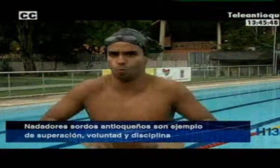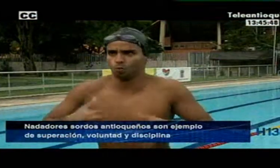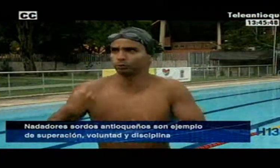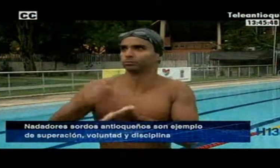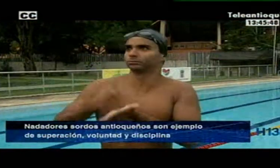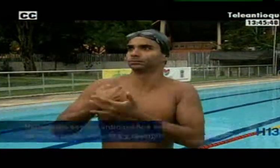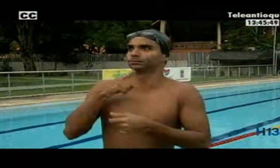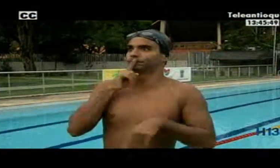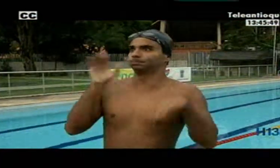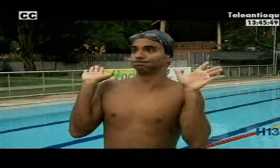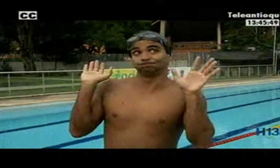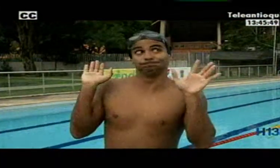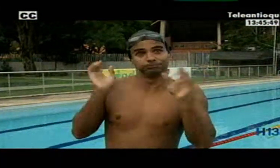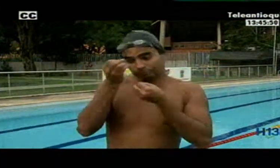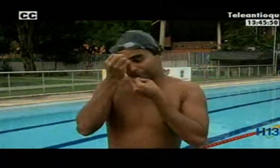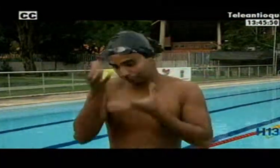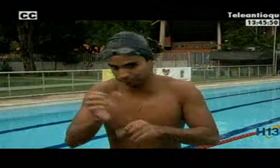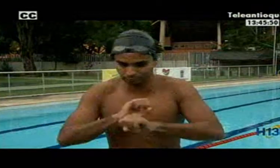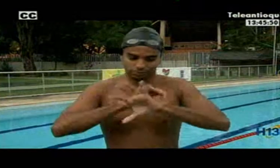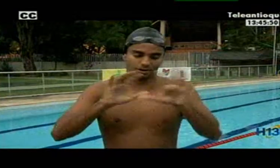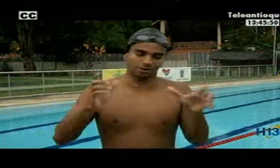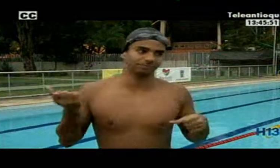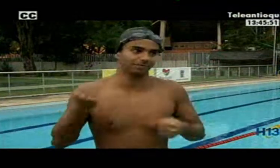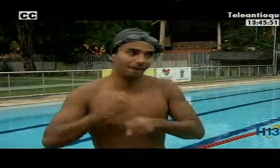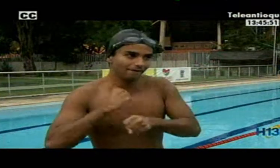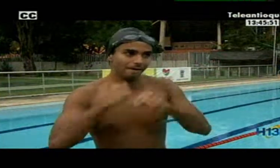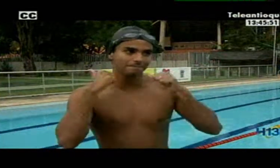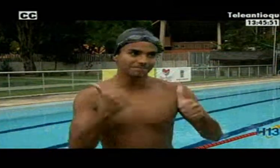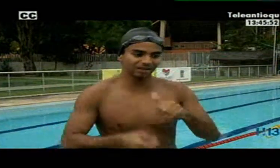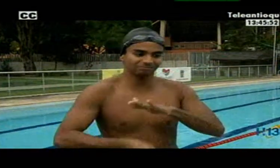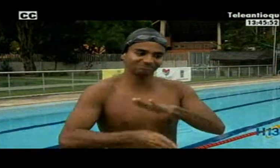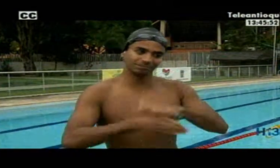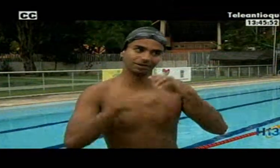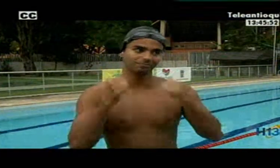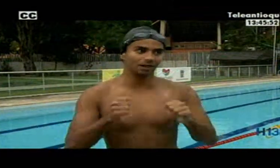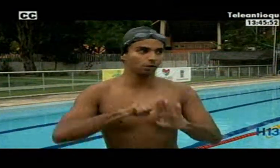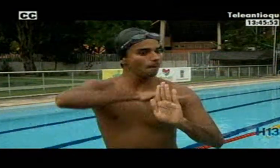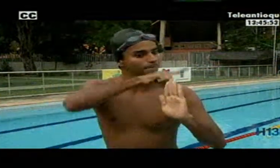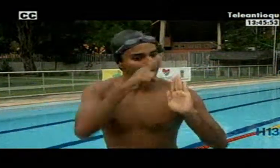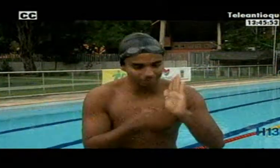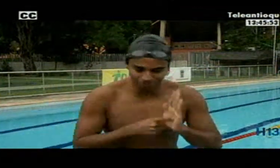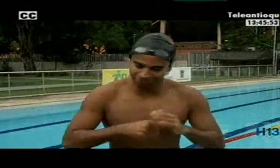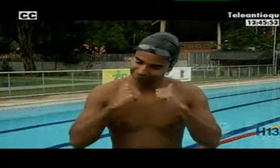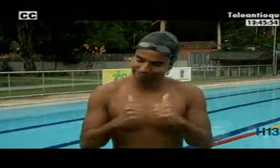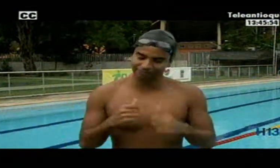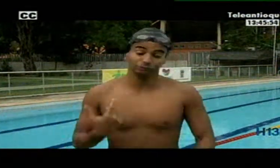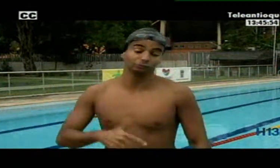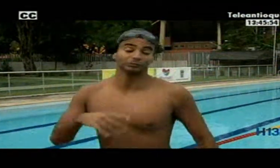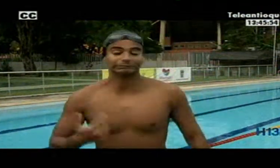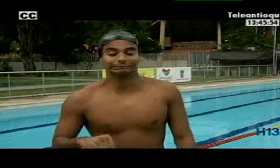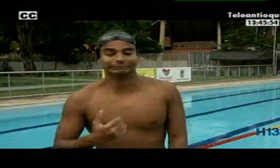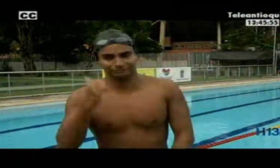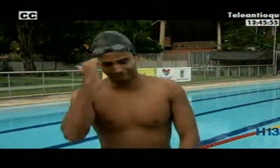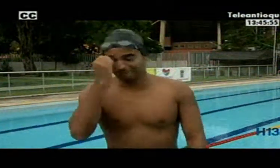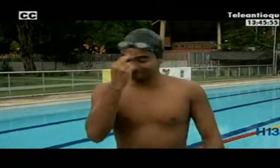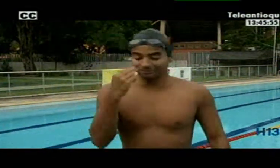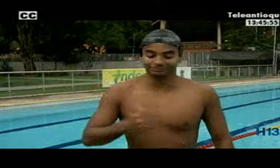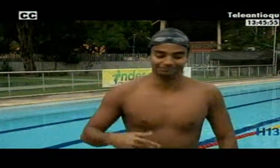regaña y a veces me regaña, pero hay que ser obediente, trabajar bien, continuar, hacer todo el trabajo completo. La